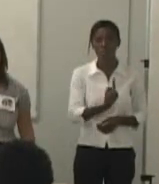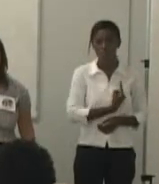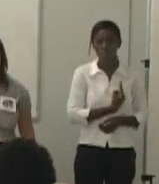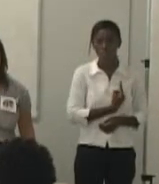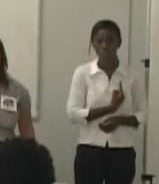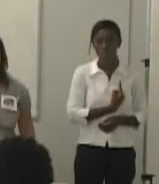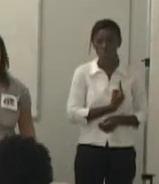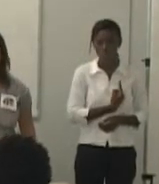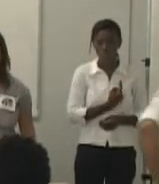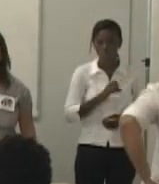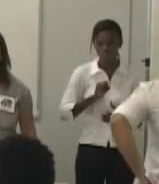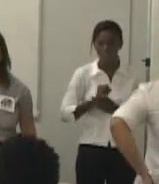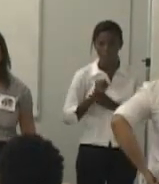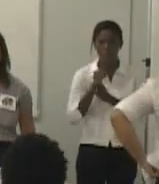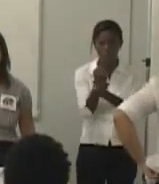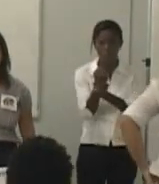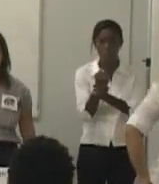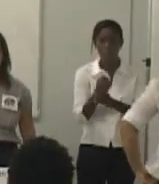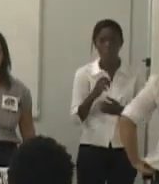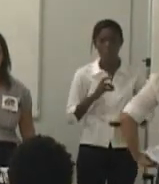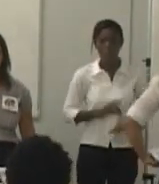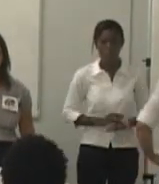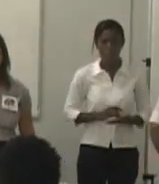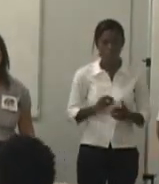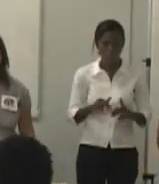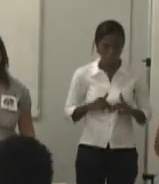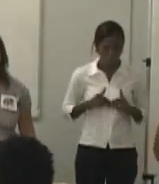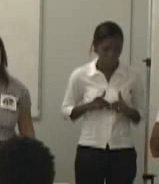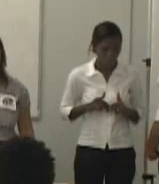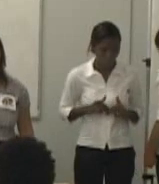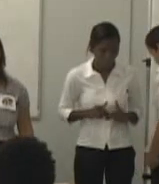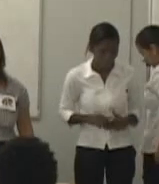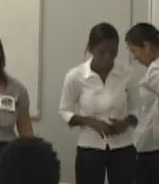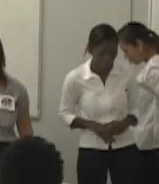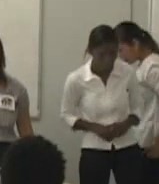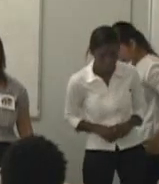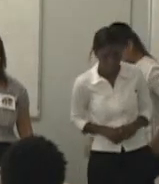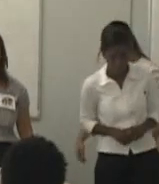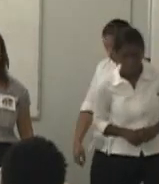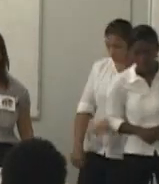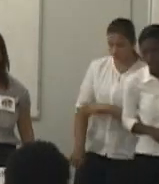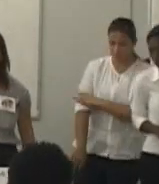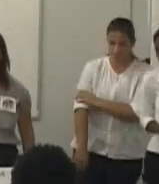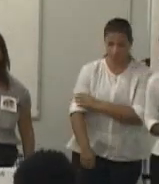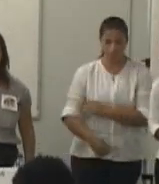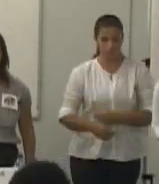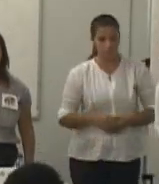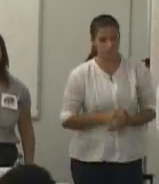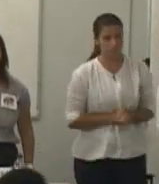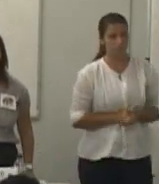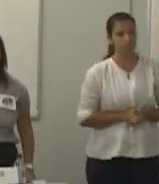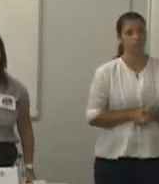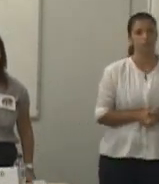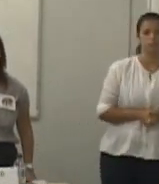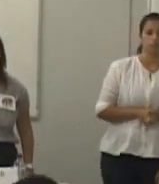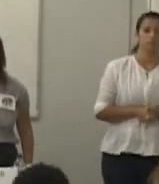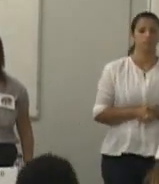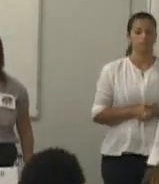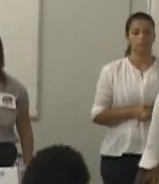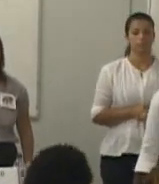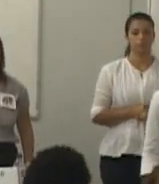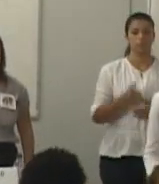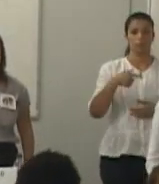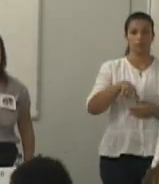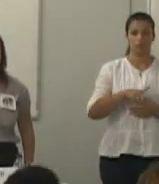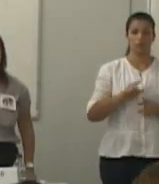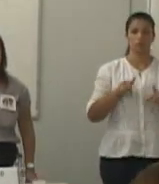defendemos isso e portanto essas ações de infraestrutura Elas serão priorizadas Principalmente